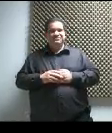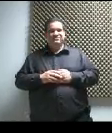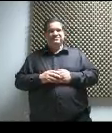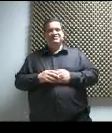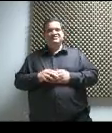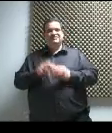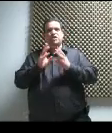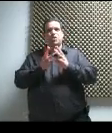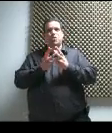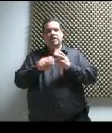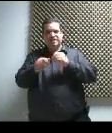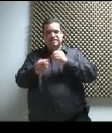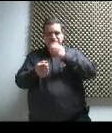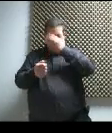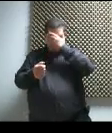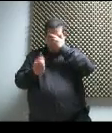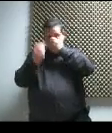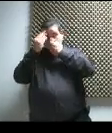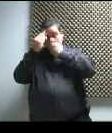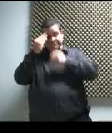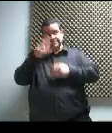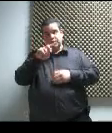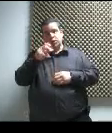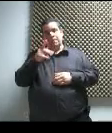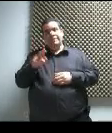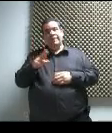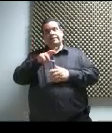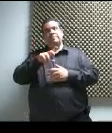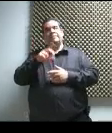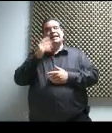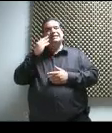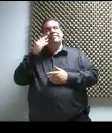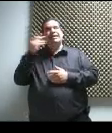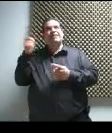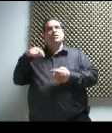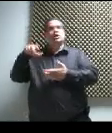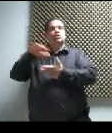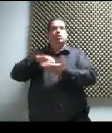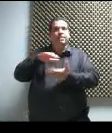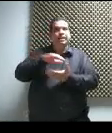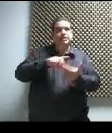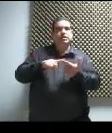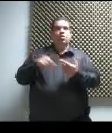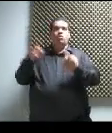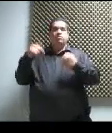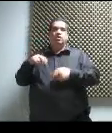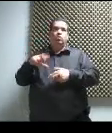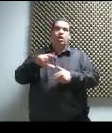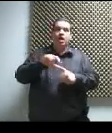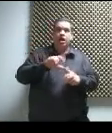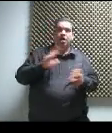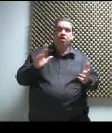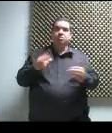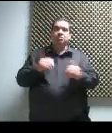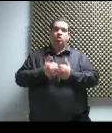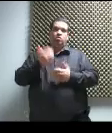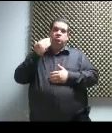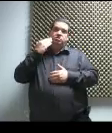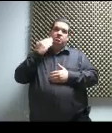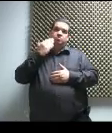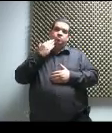Weather Channel para enterarnos y el Doppler y todas esas cositas para enterarnos que por ahí viene una tormenta o por ahí viene un huracán. Pero ¿y cómo nos